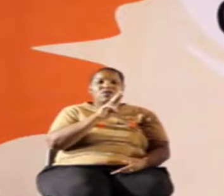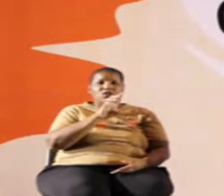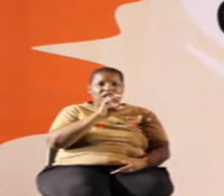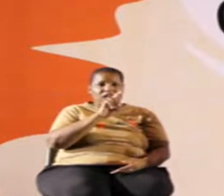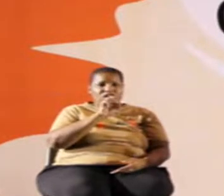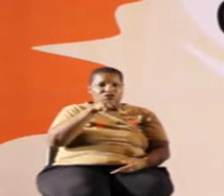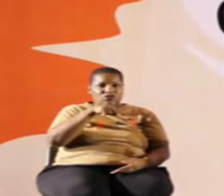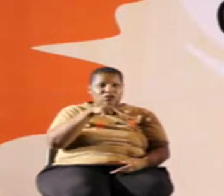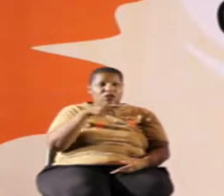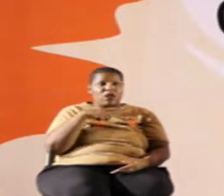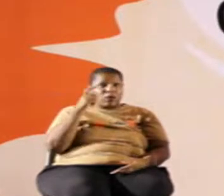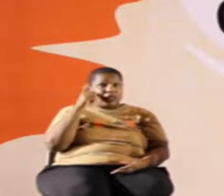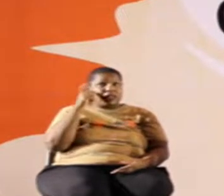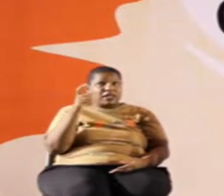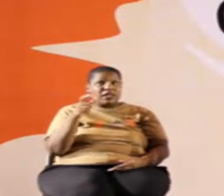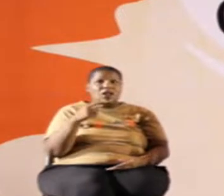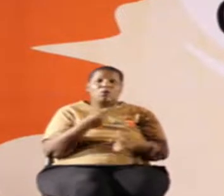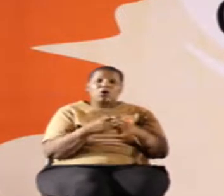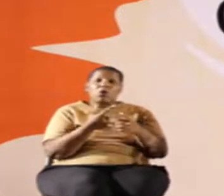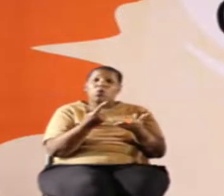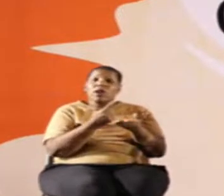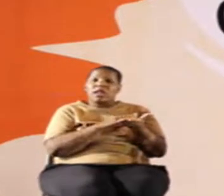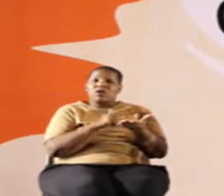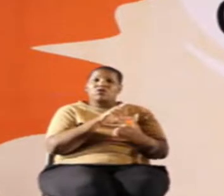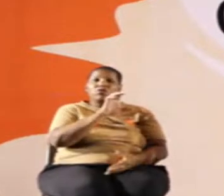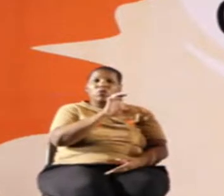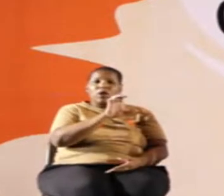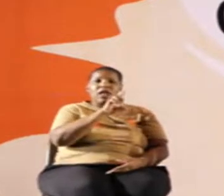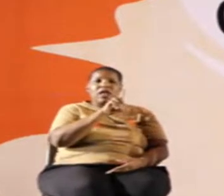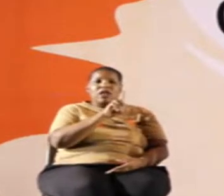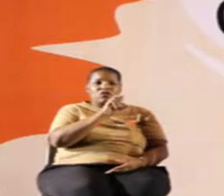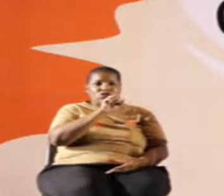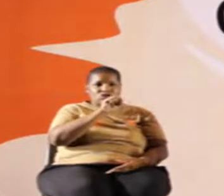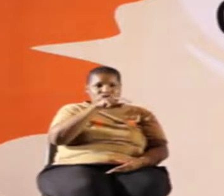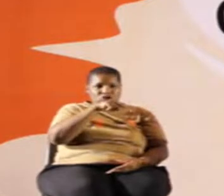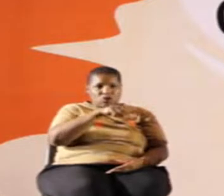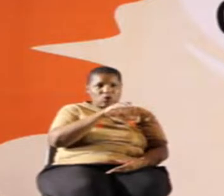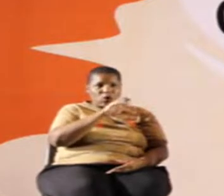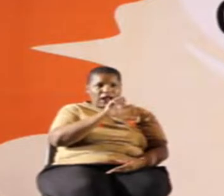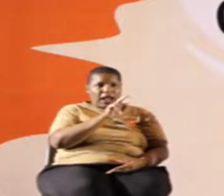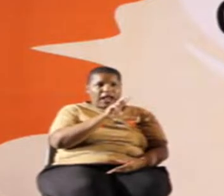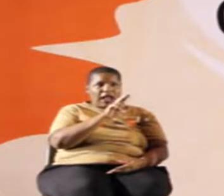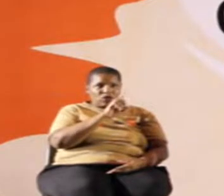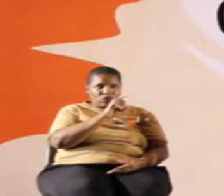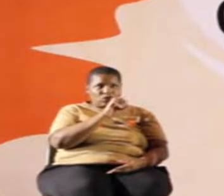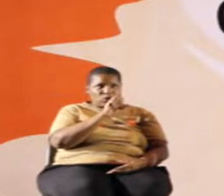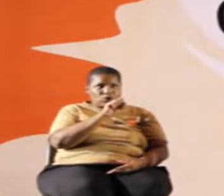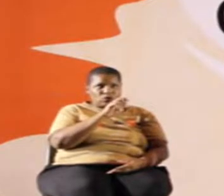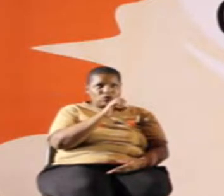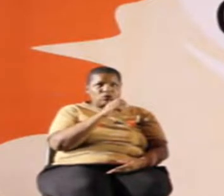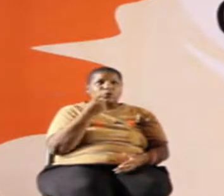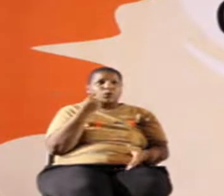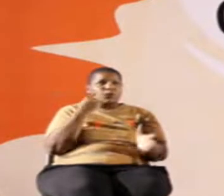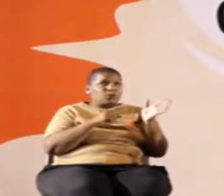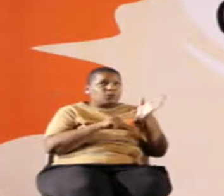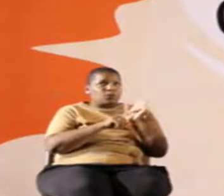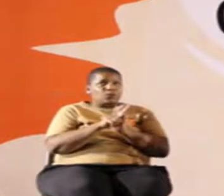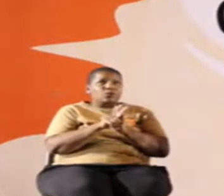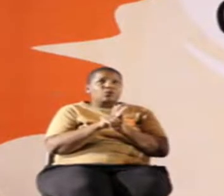foi muito interessante porque ele falava um pouco, numa das perguntas lá,